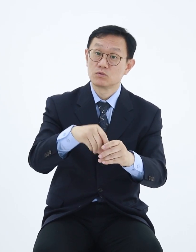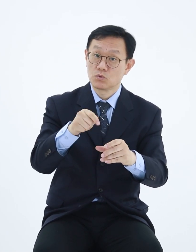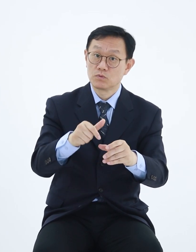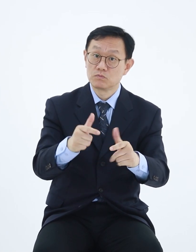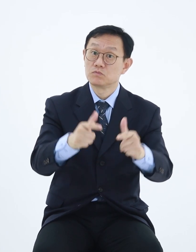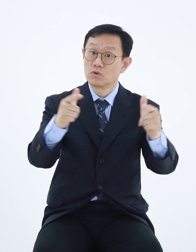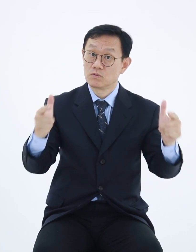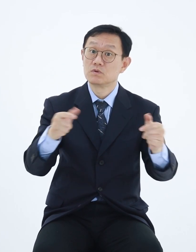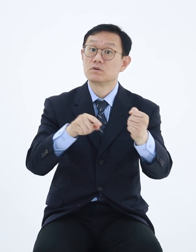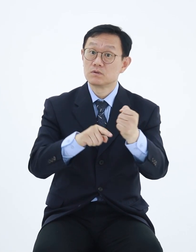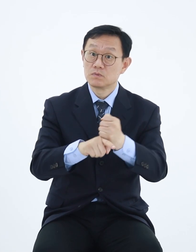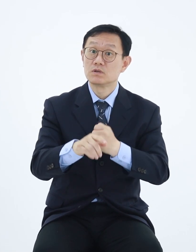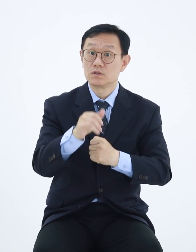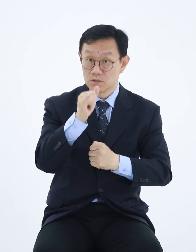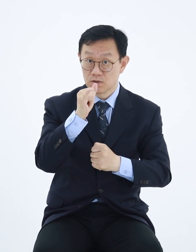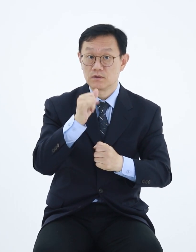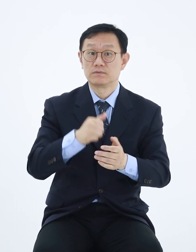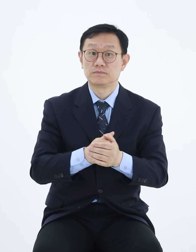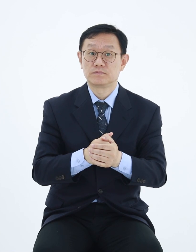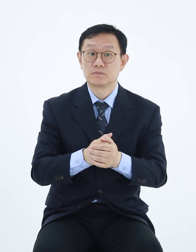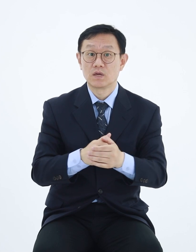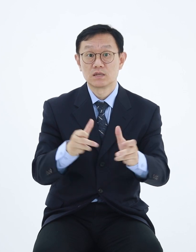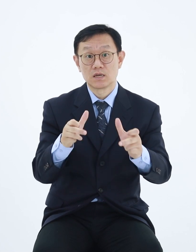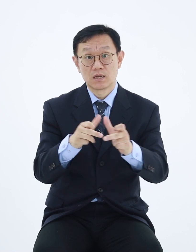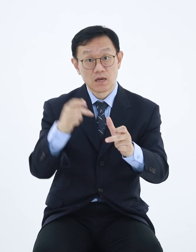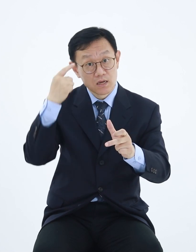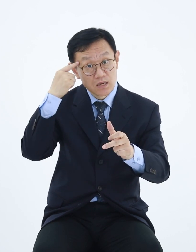취함으로써 포괄적인 방식으로 장애인의 개념을 설명하였다.